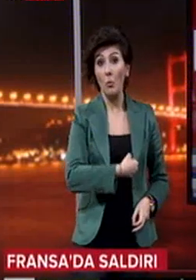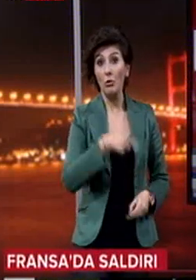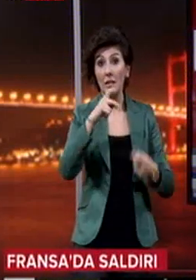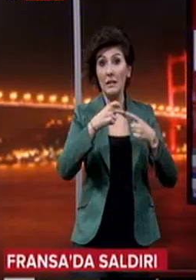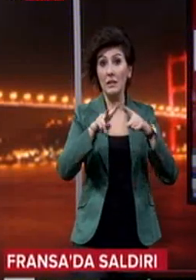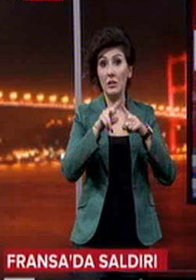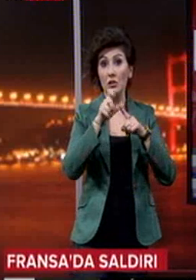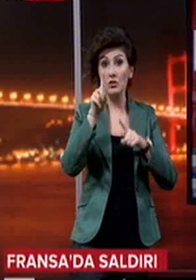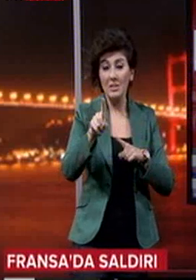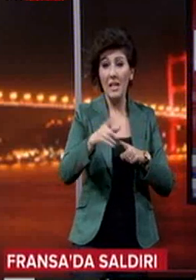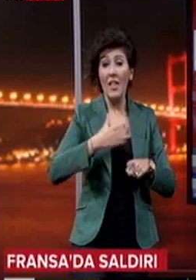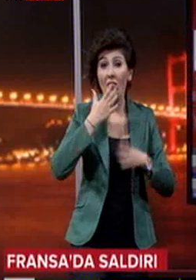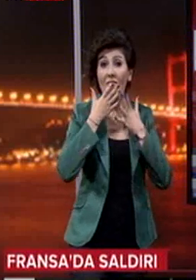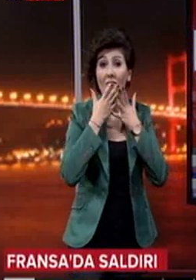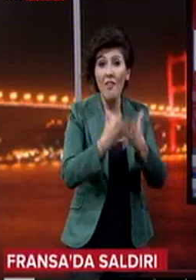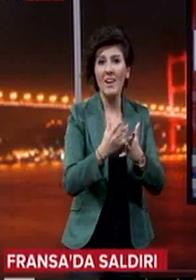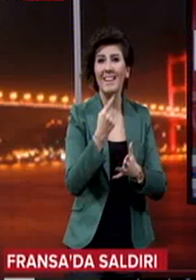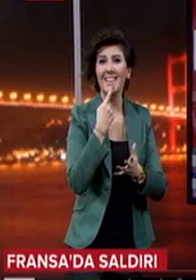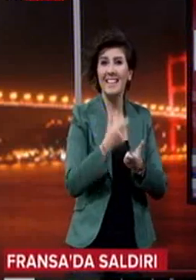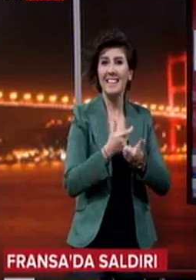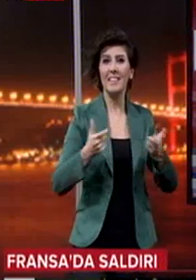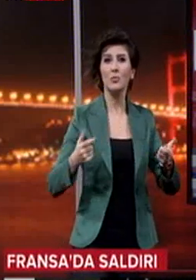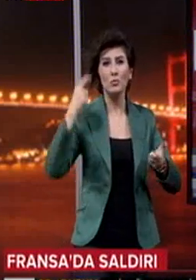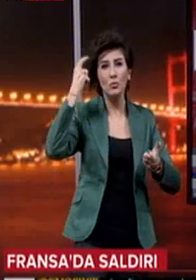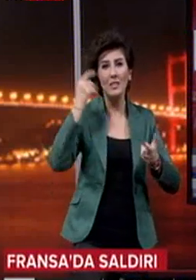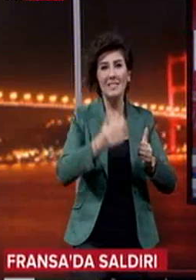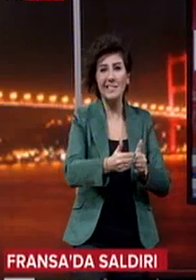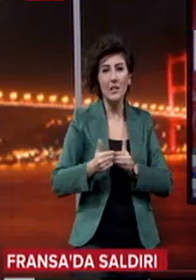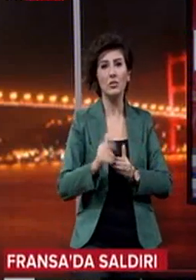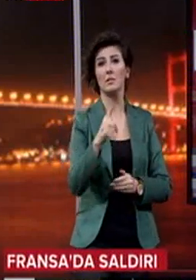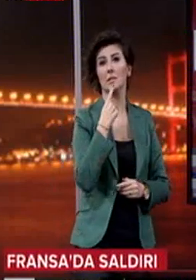ve nefret dilini geliştirecek düşüncelerden kaçınılır dedi.